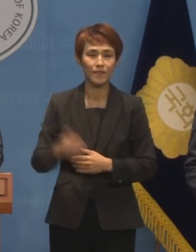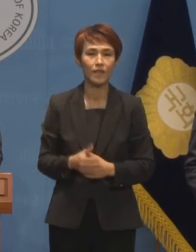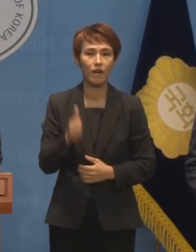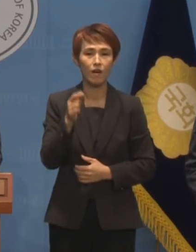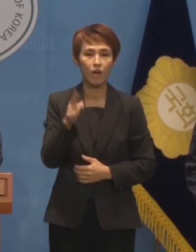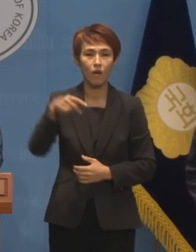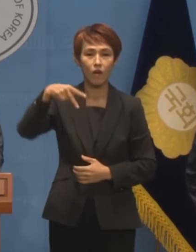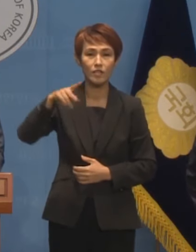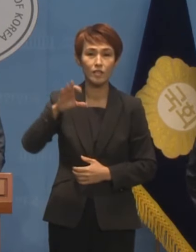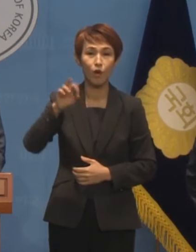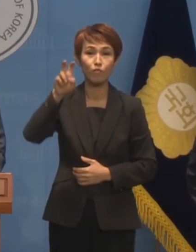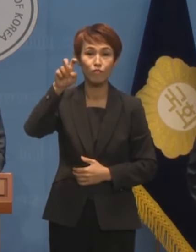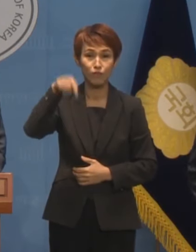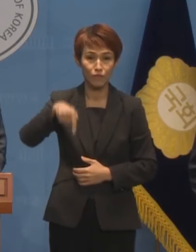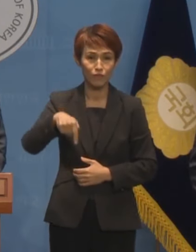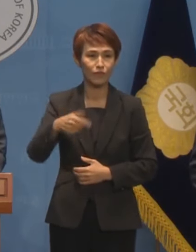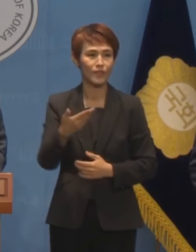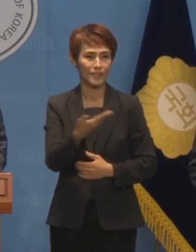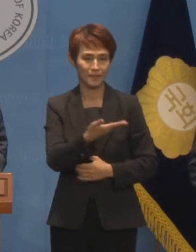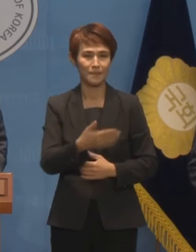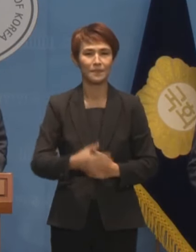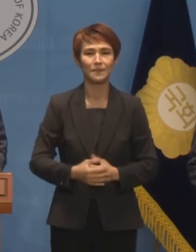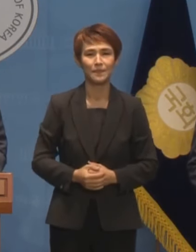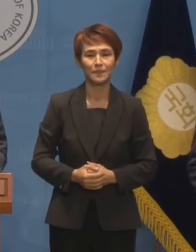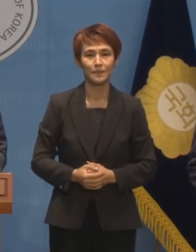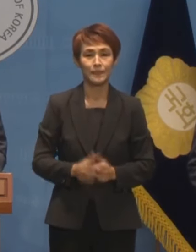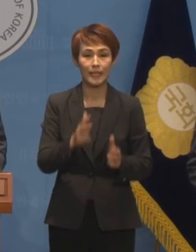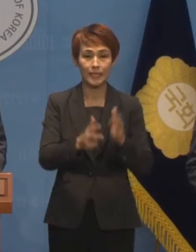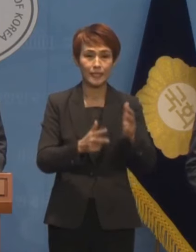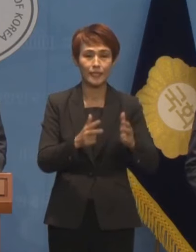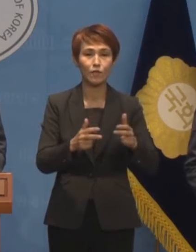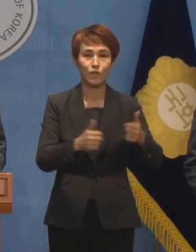의원님 참석하셨습니다. 예, 산자위 소속이십니다.